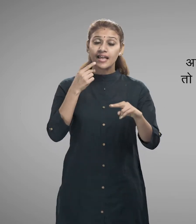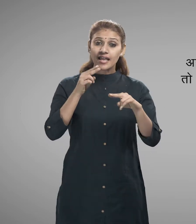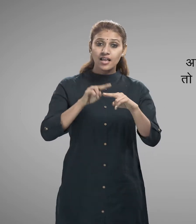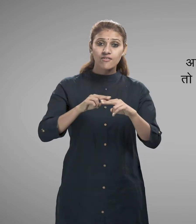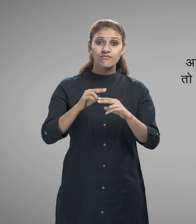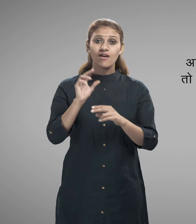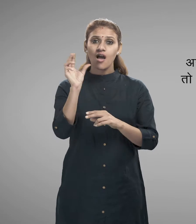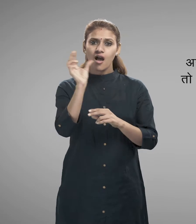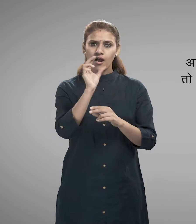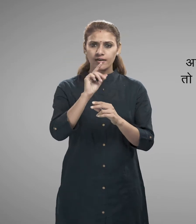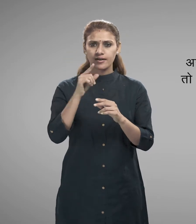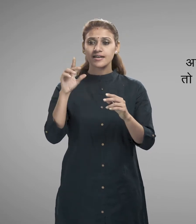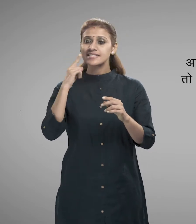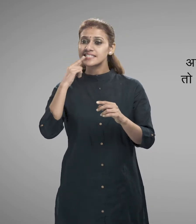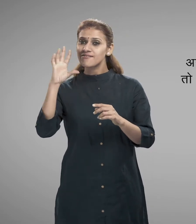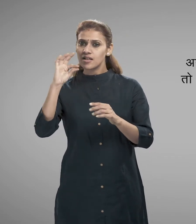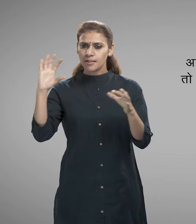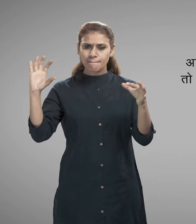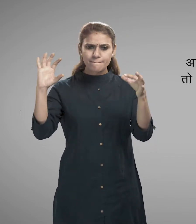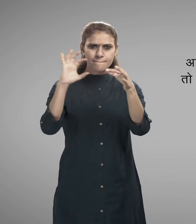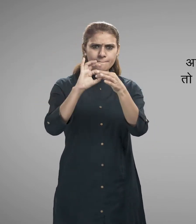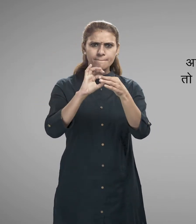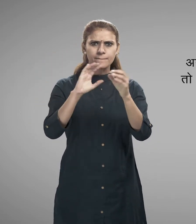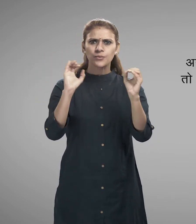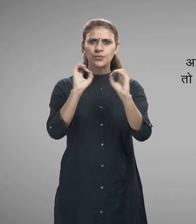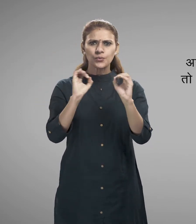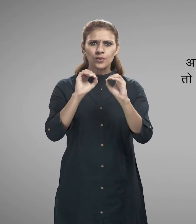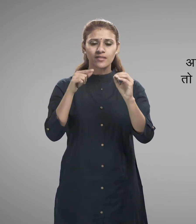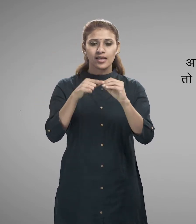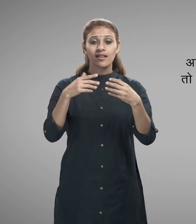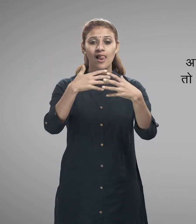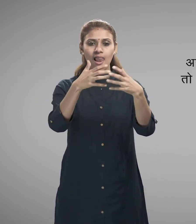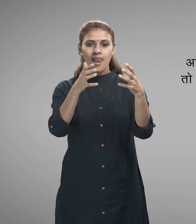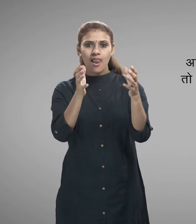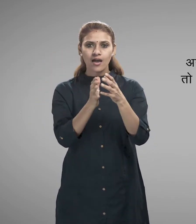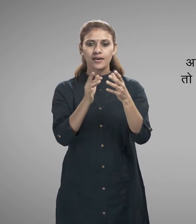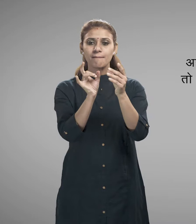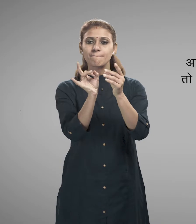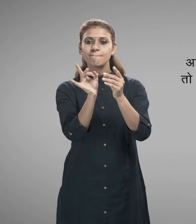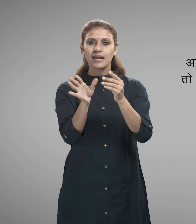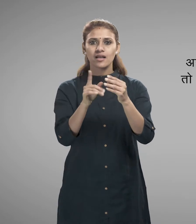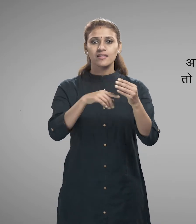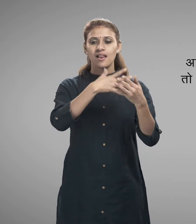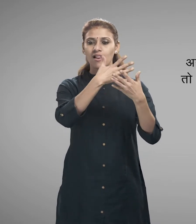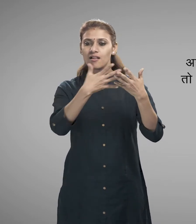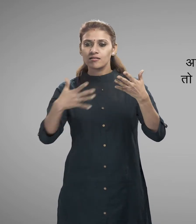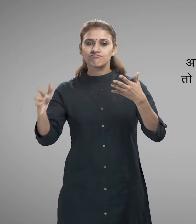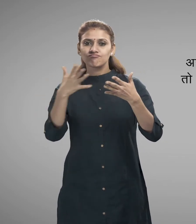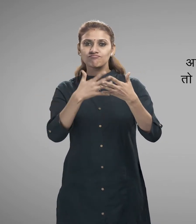अगर अंडा और शुक्राणु नहीं मिलते तो गर्भाशय की परत टूट जाती है और योनि मार्ग से रक्त